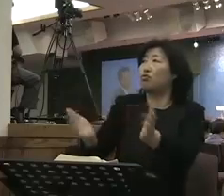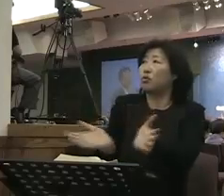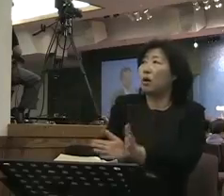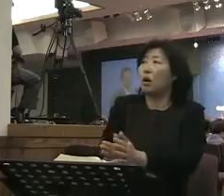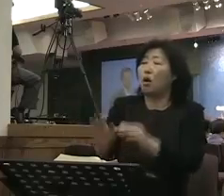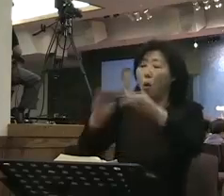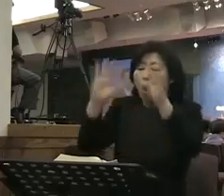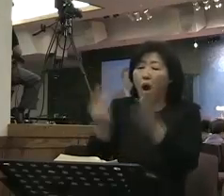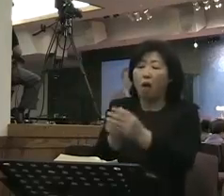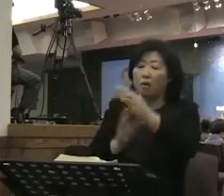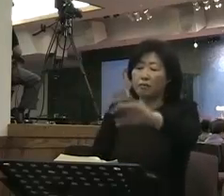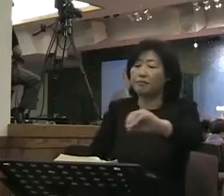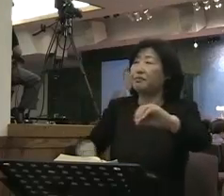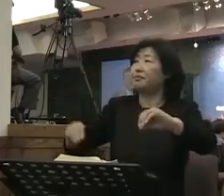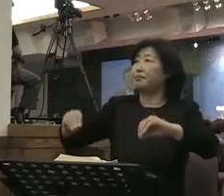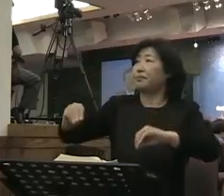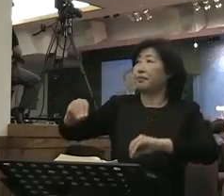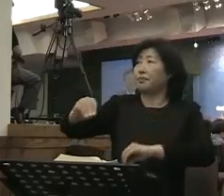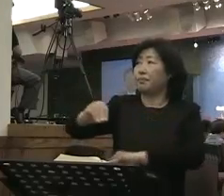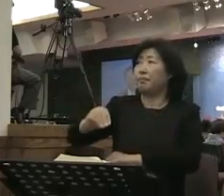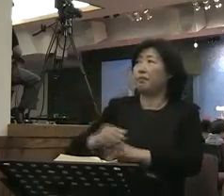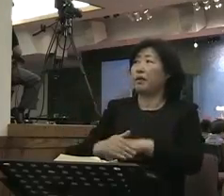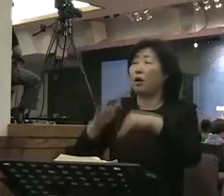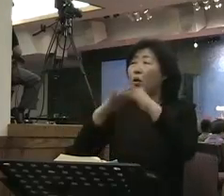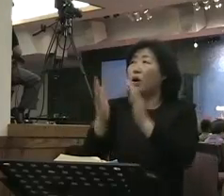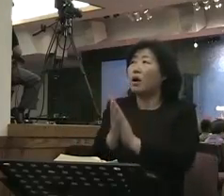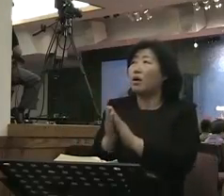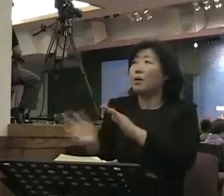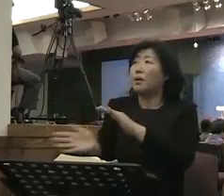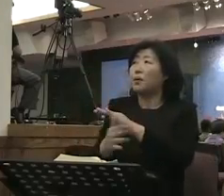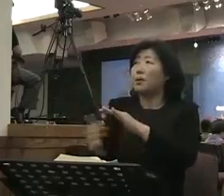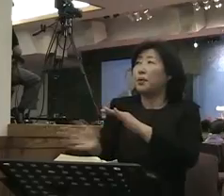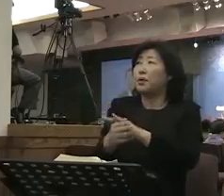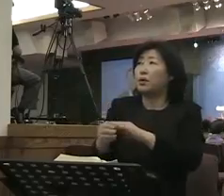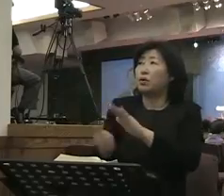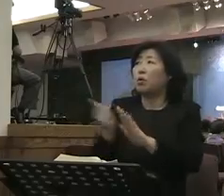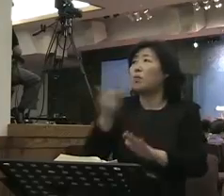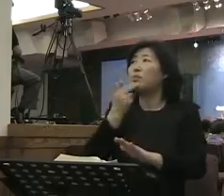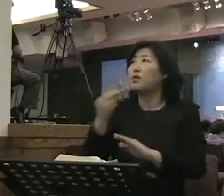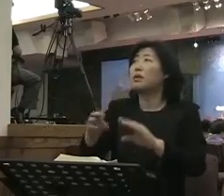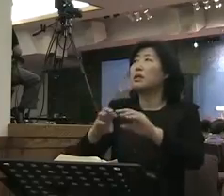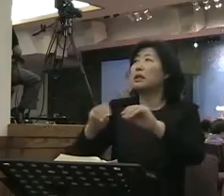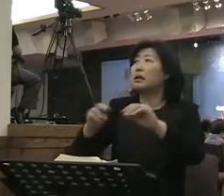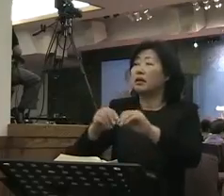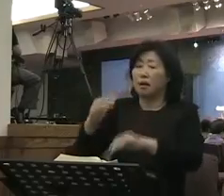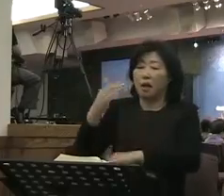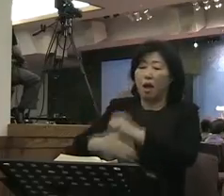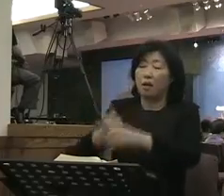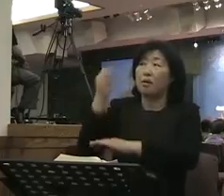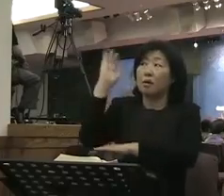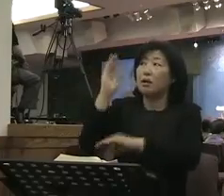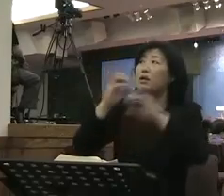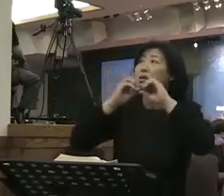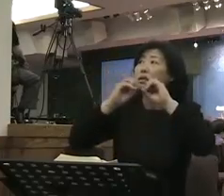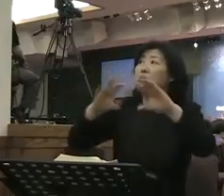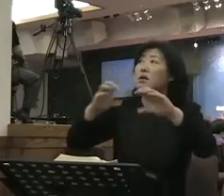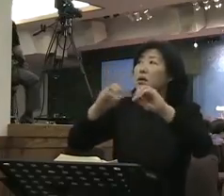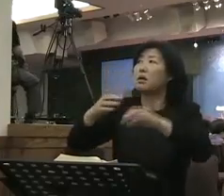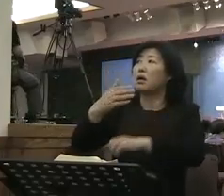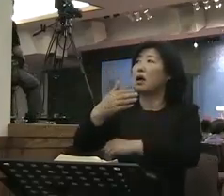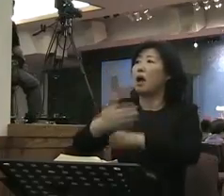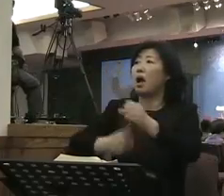역전되기 시작하는 것입니다. 완전히 삭막해진 땅, 소망이 없는 땅에 하나님의 말씀이 선포되고